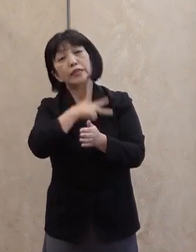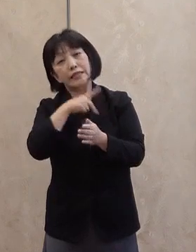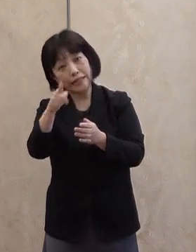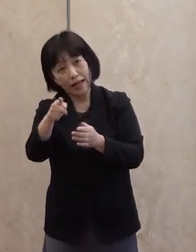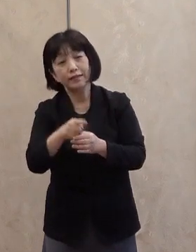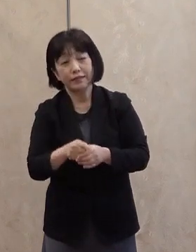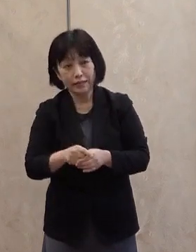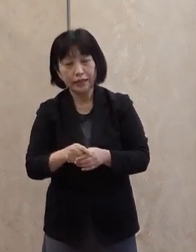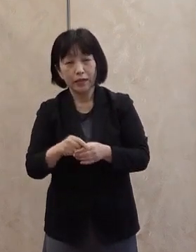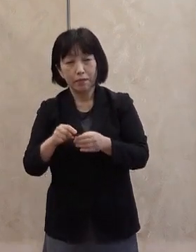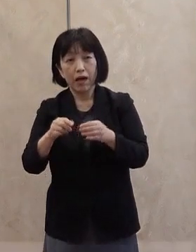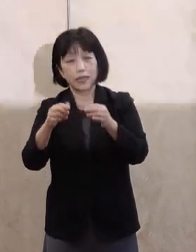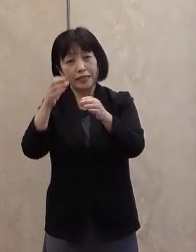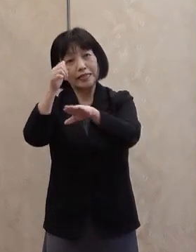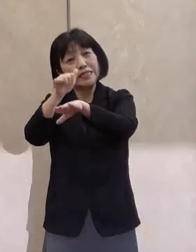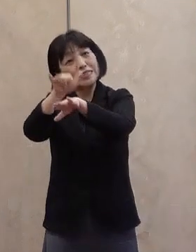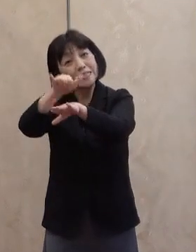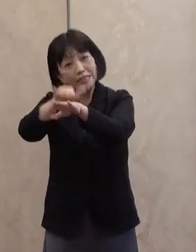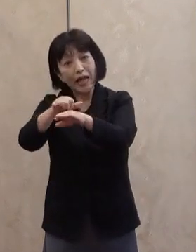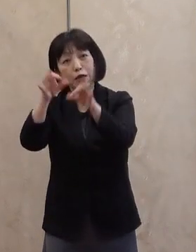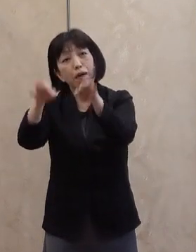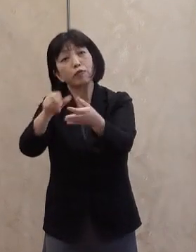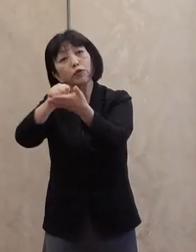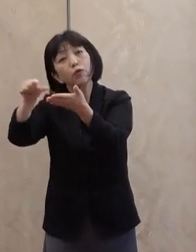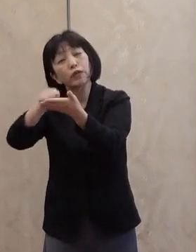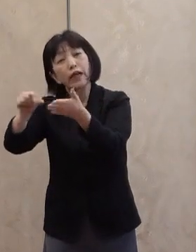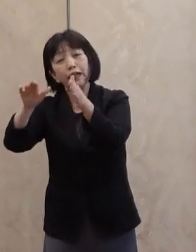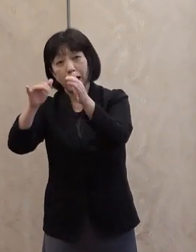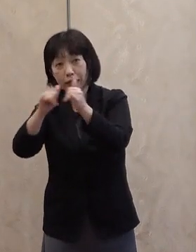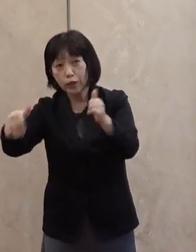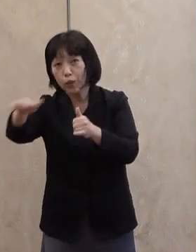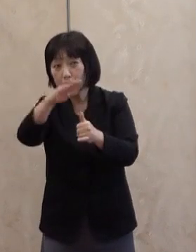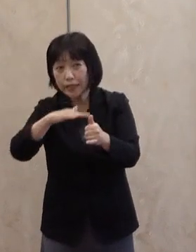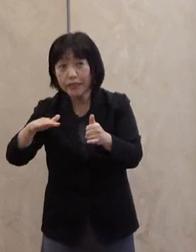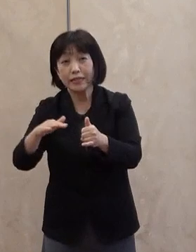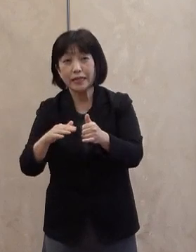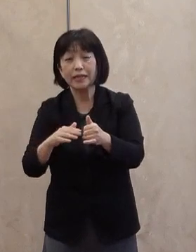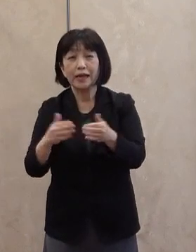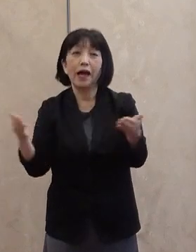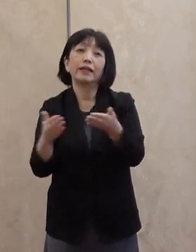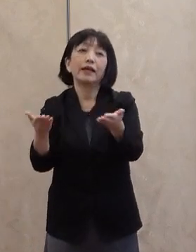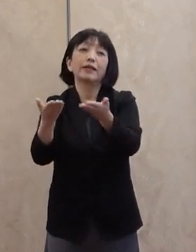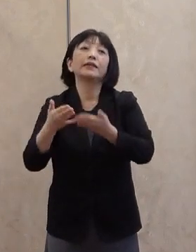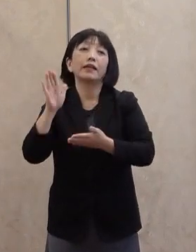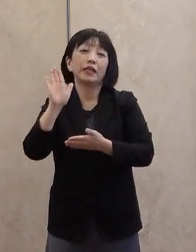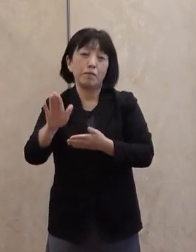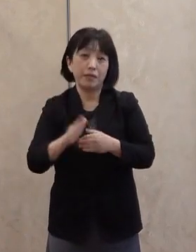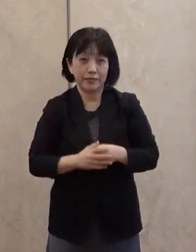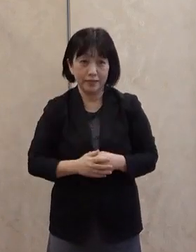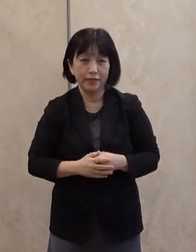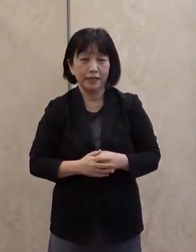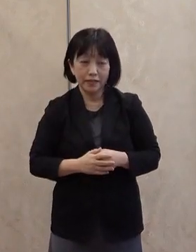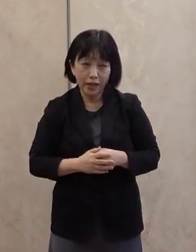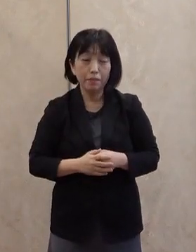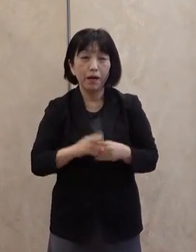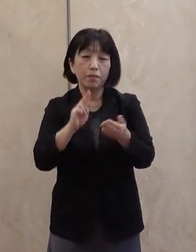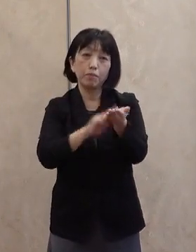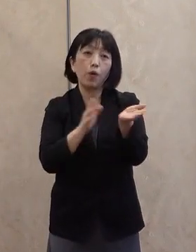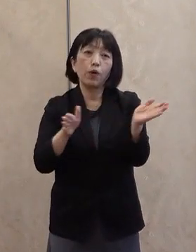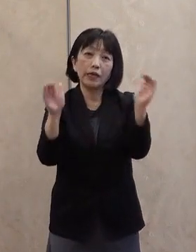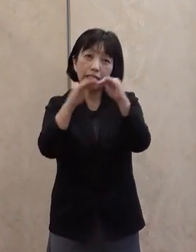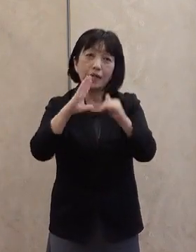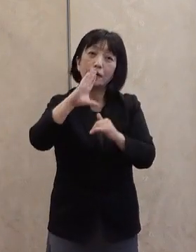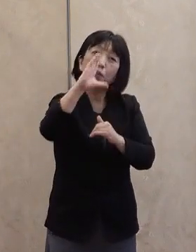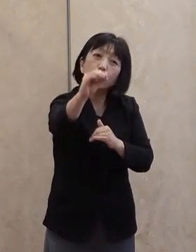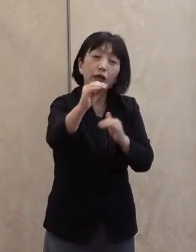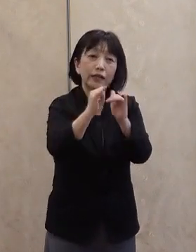また3月31日で、この一旦病院に帰られた方もいらっしゃいます。帰られた方のこの派遣と、この